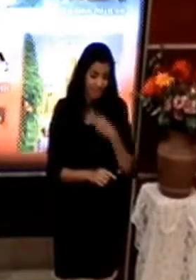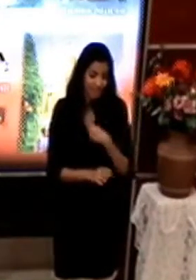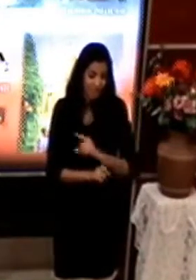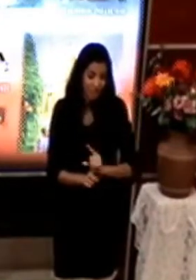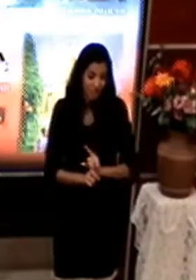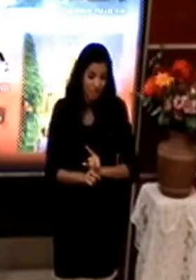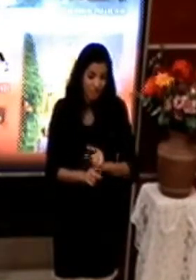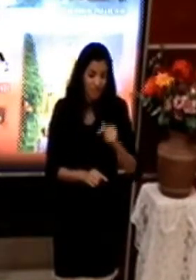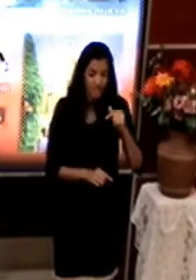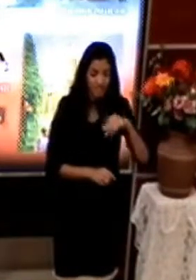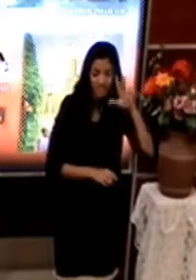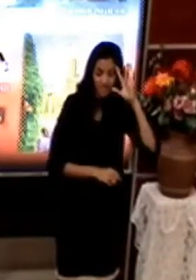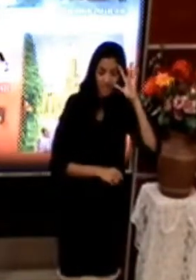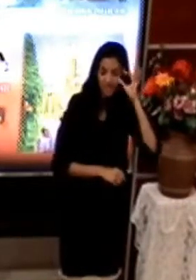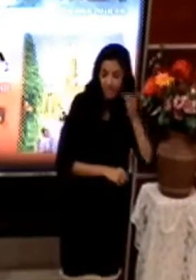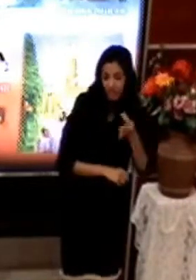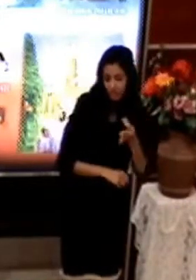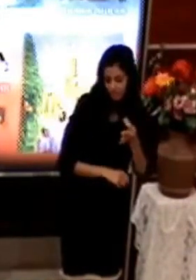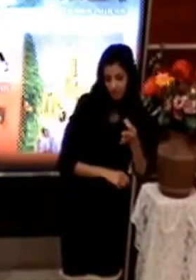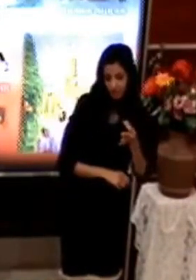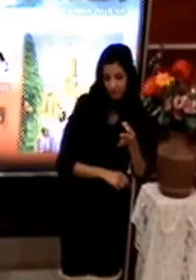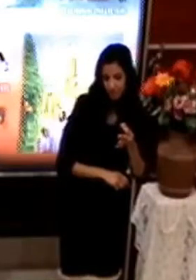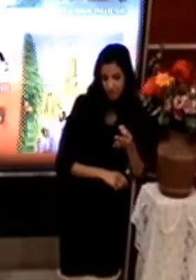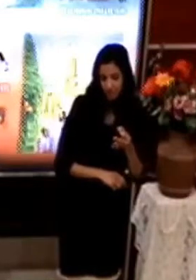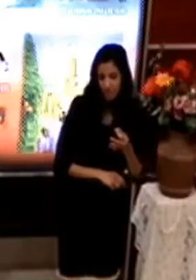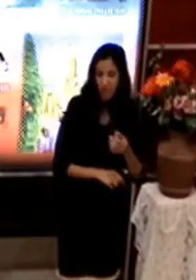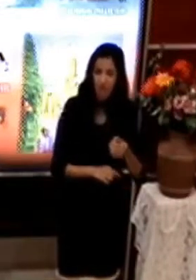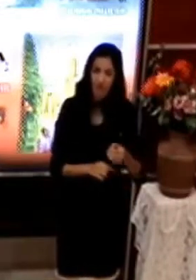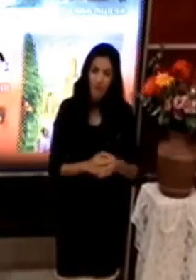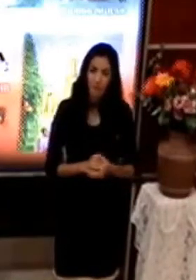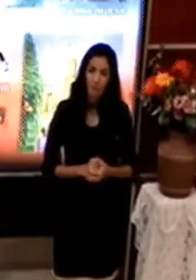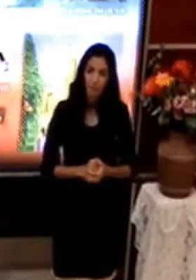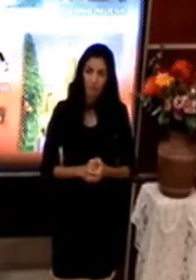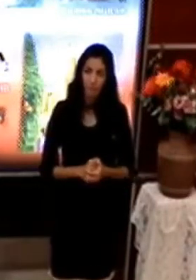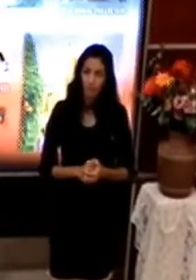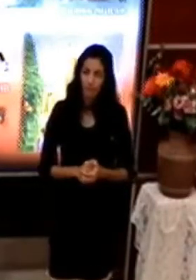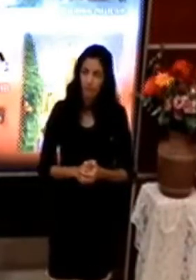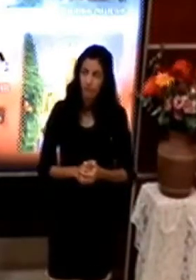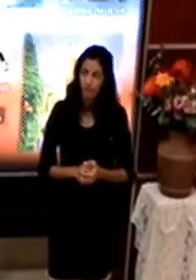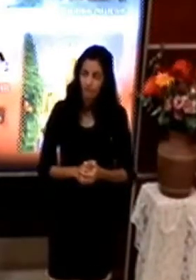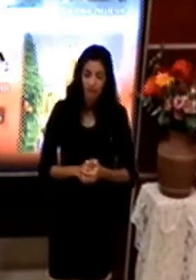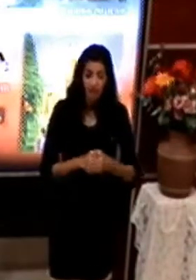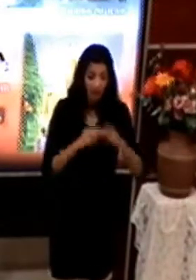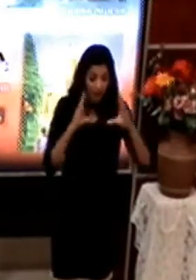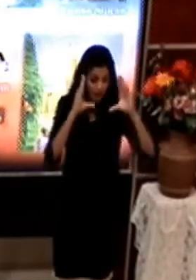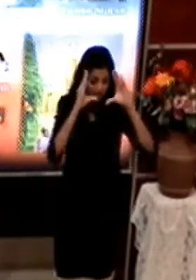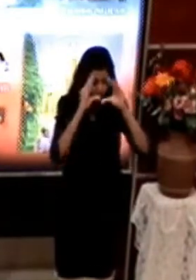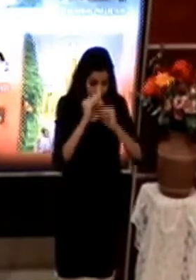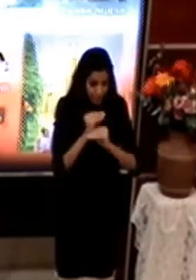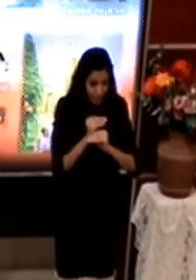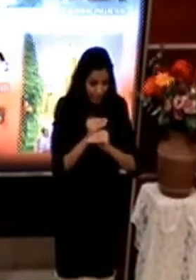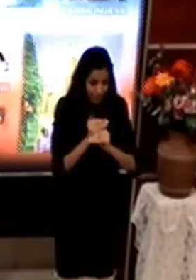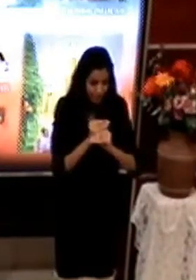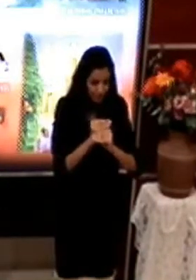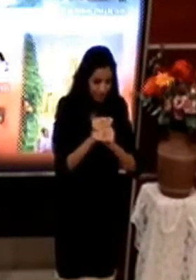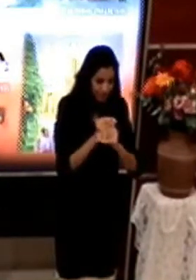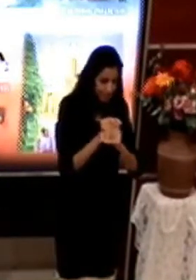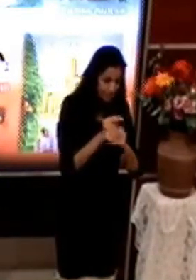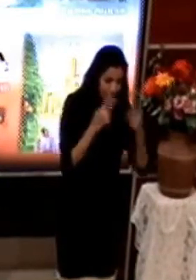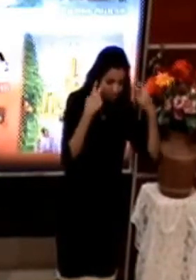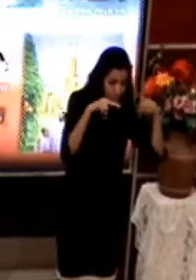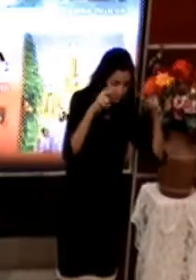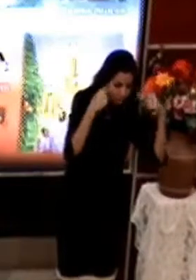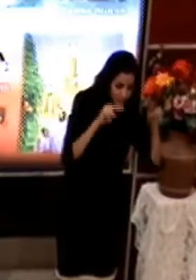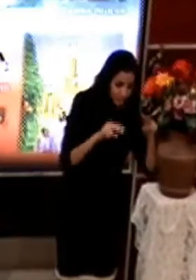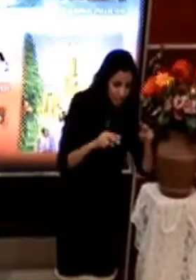sé que bien que en las noches que sabíamos estar, hay un momento en la noche en el que te